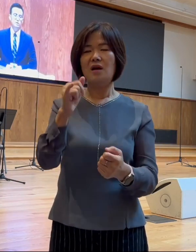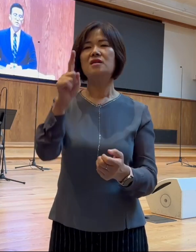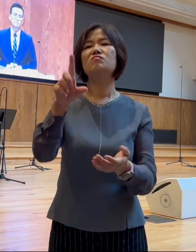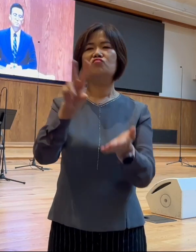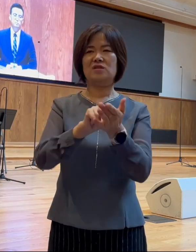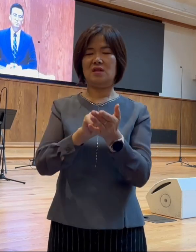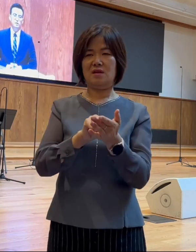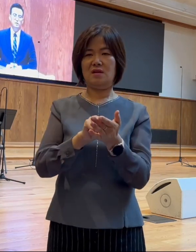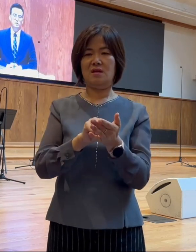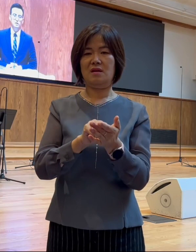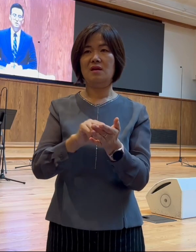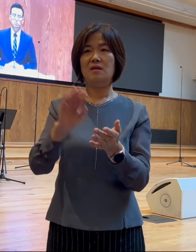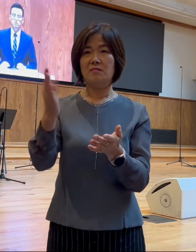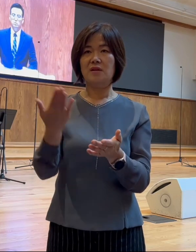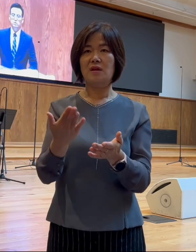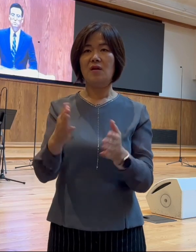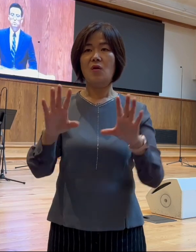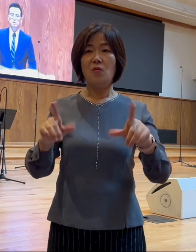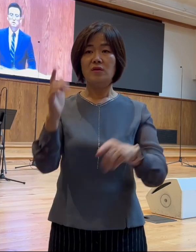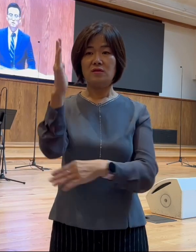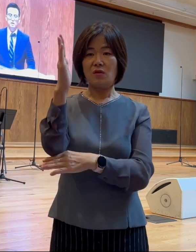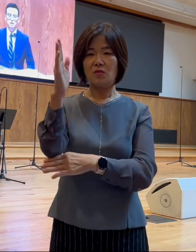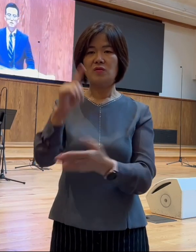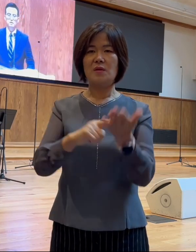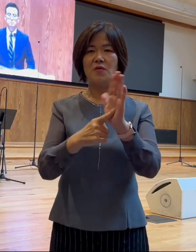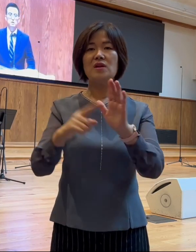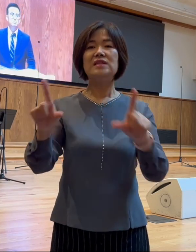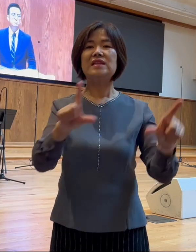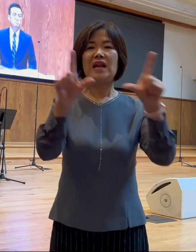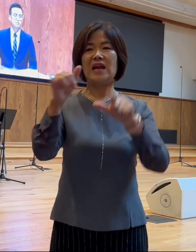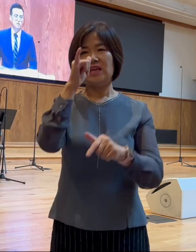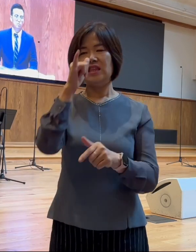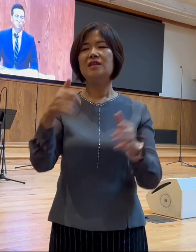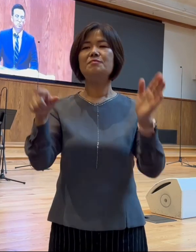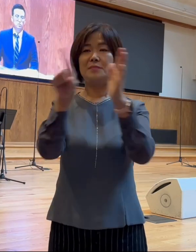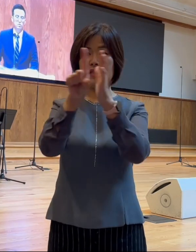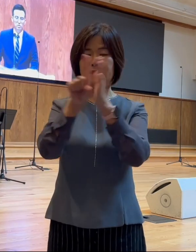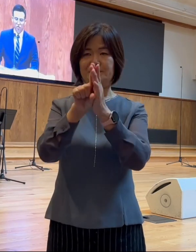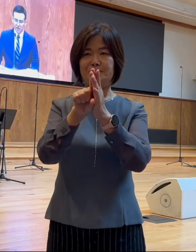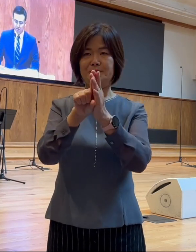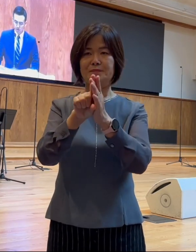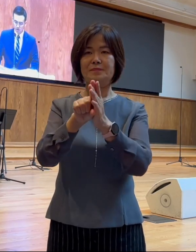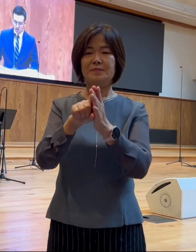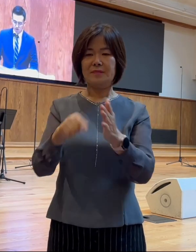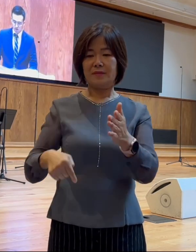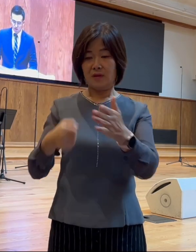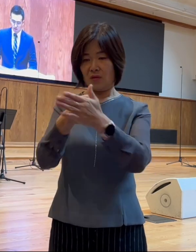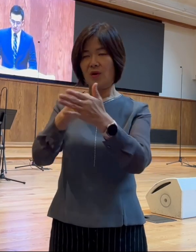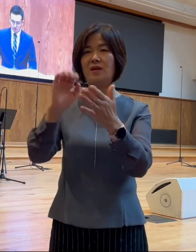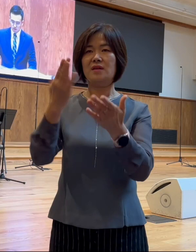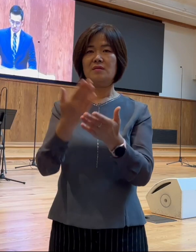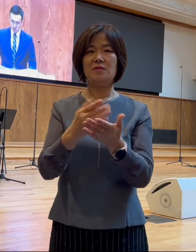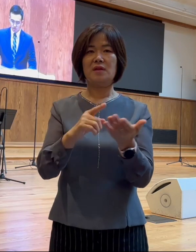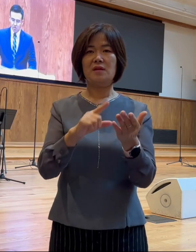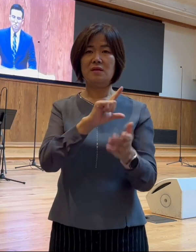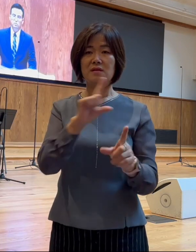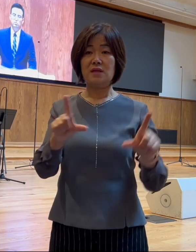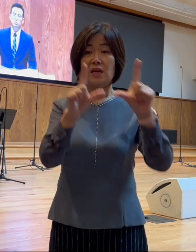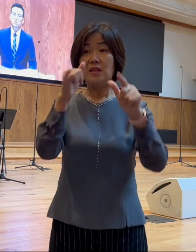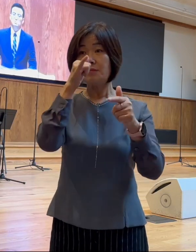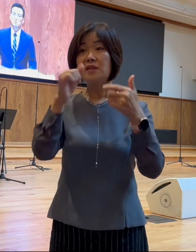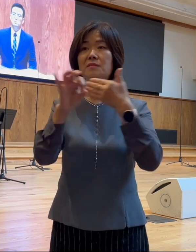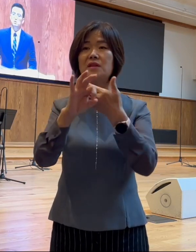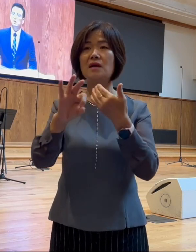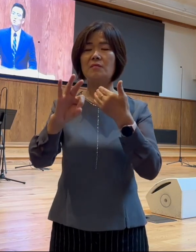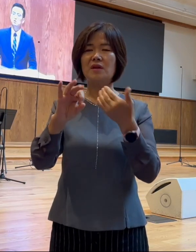문제입니다. 자, 오늘 설교 제목을 살아있는 믿음이라고 정했습니다. 살아있는 믿음이 있다면